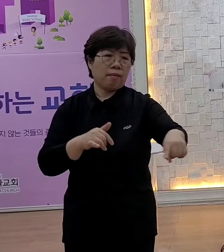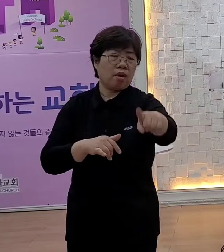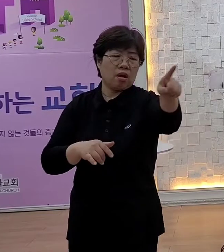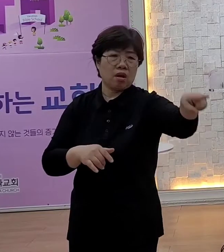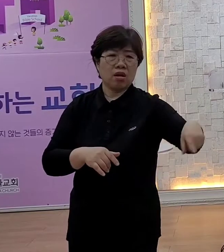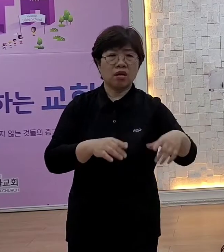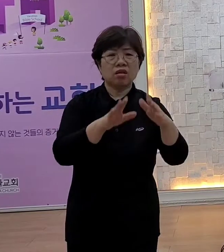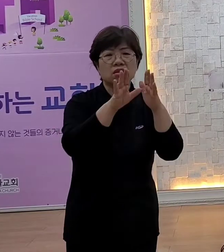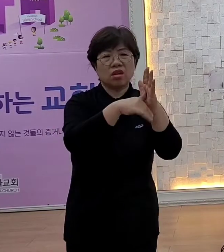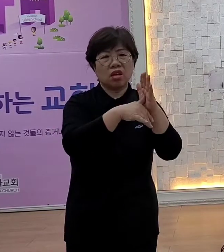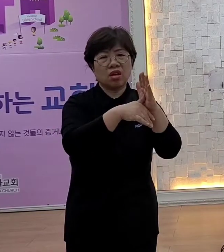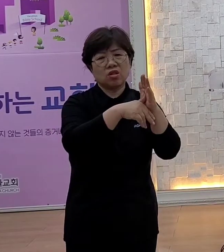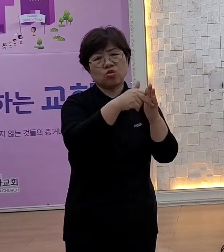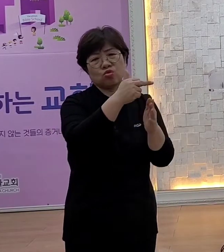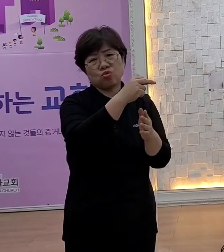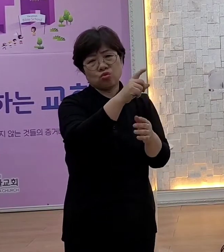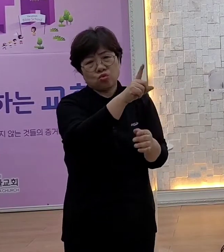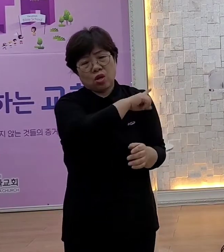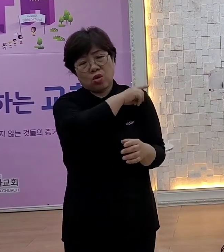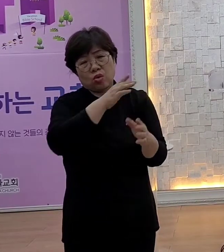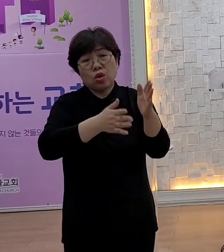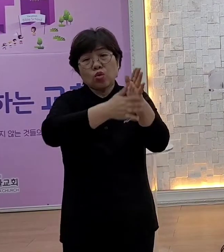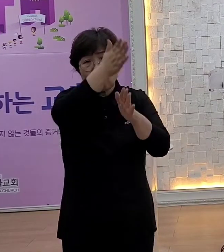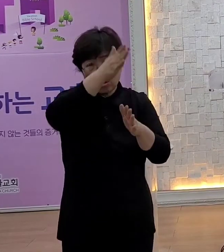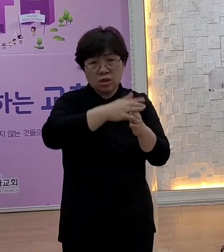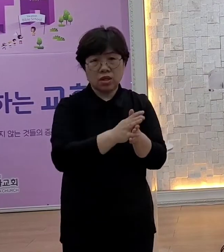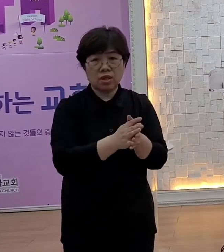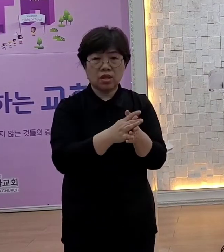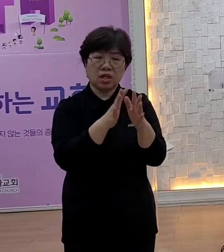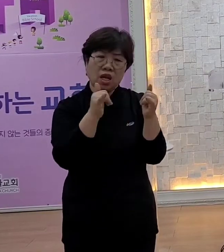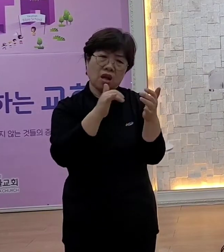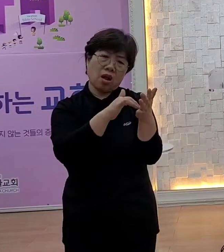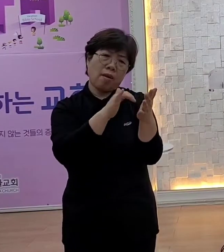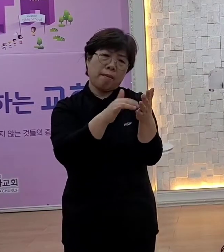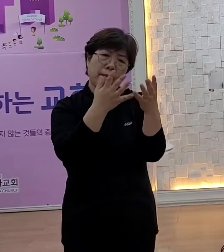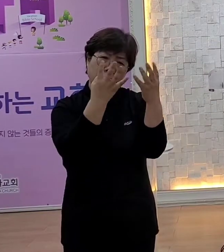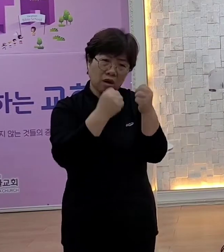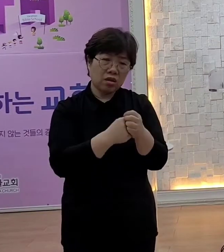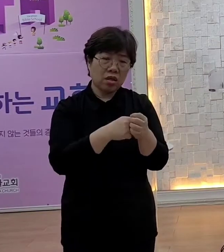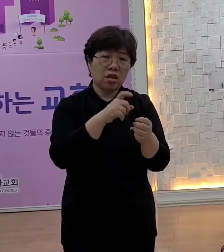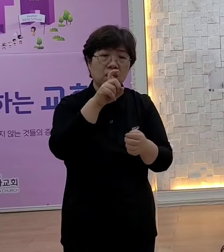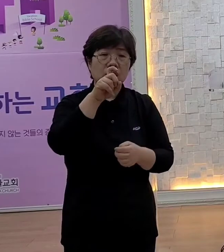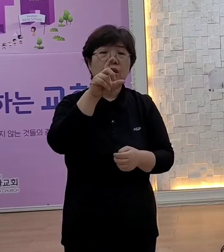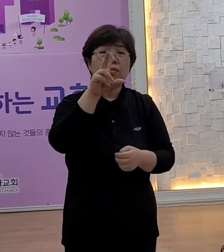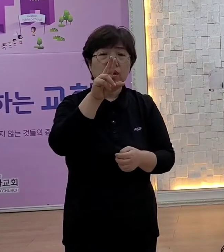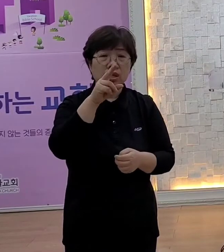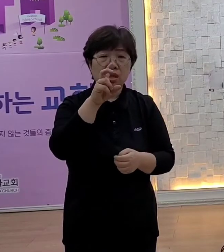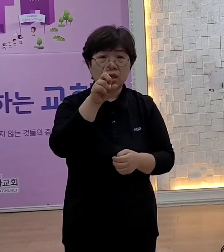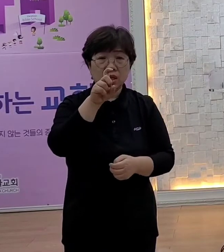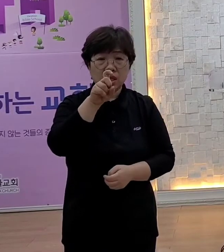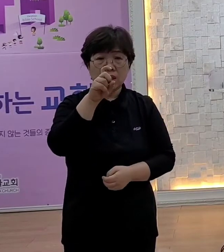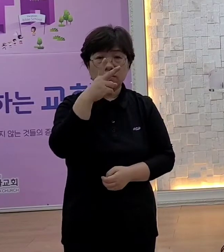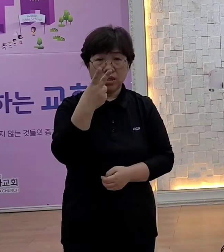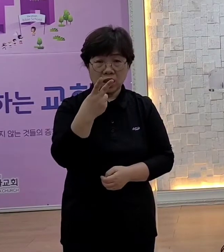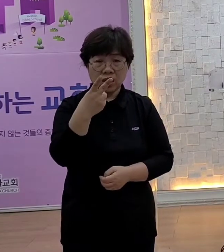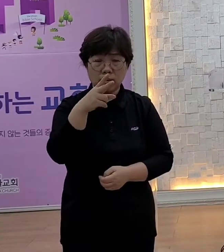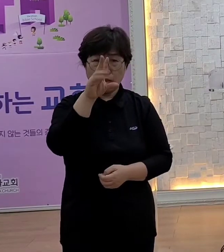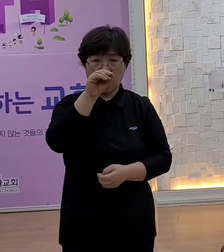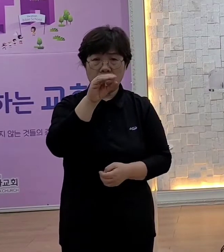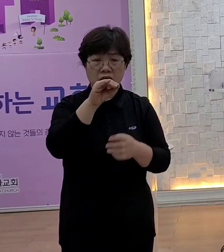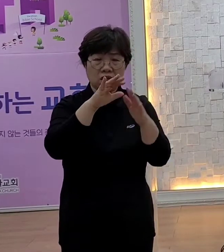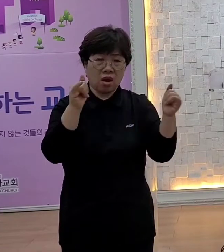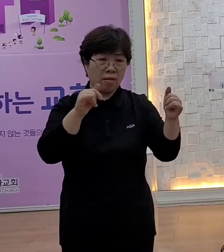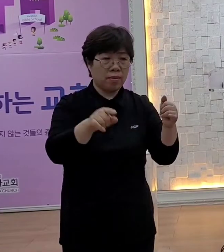당대 최고의 도시입니다. 자, 무려 12만 명이라는 어마어마한 숫자가 그 땅에